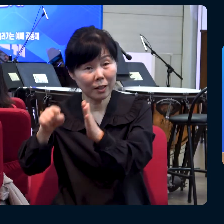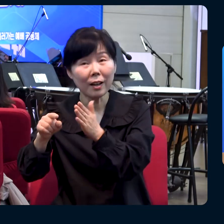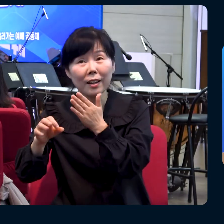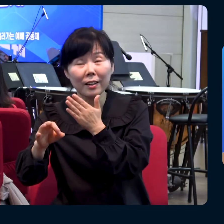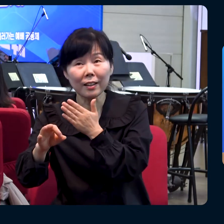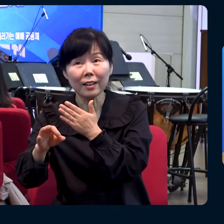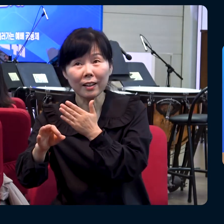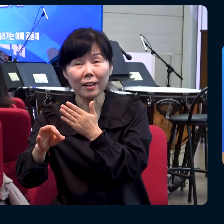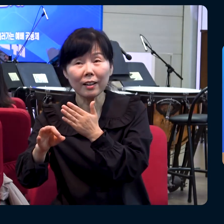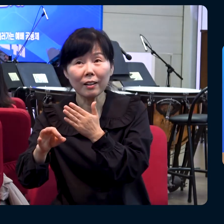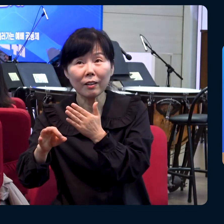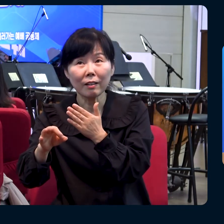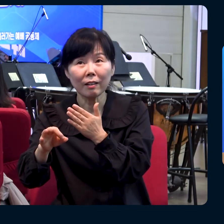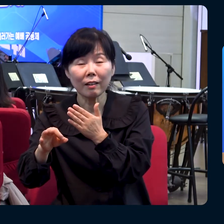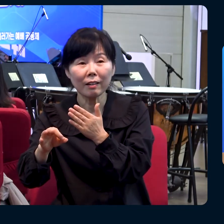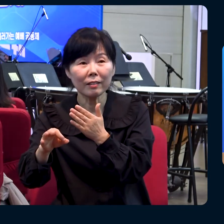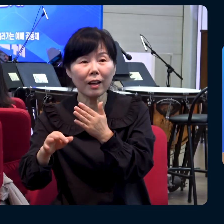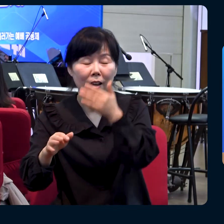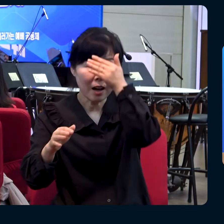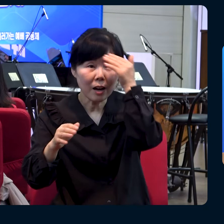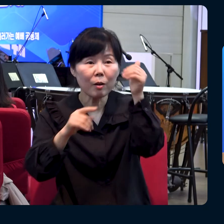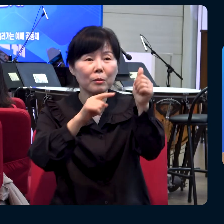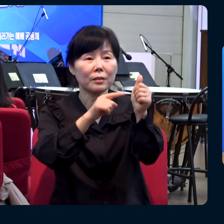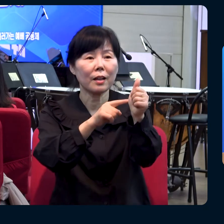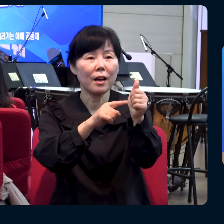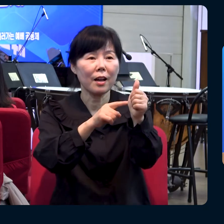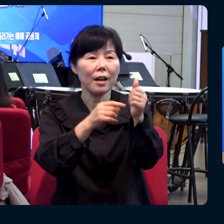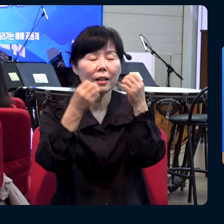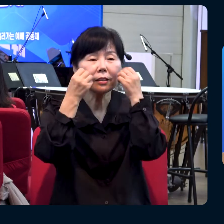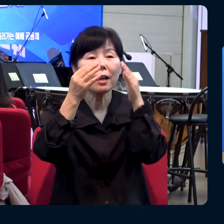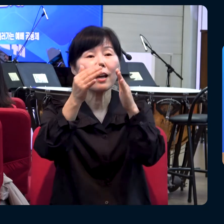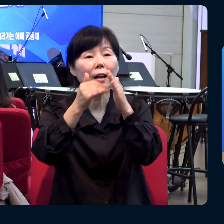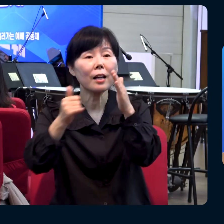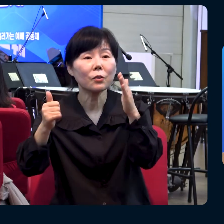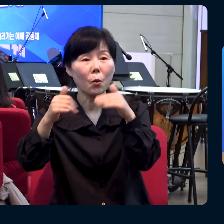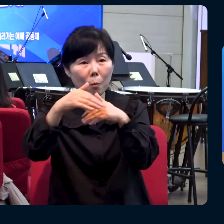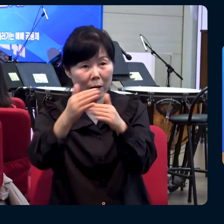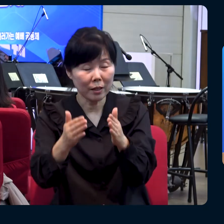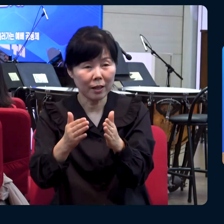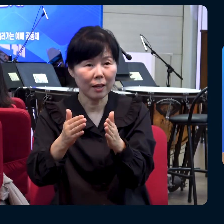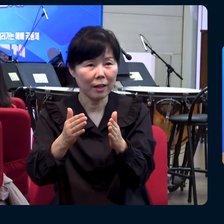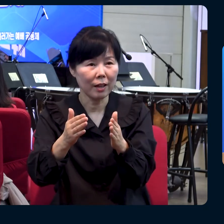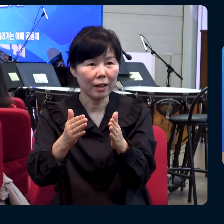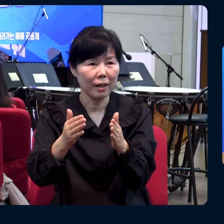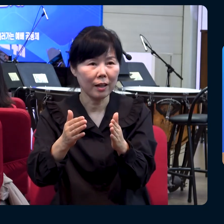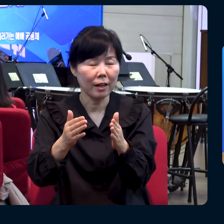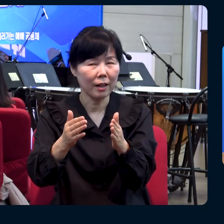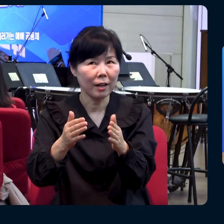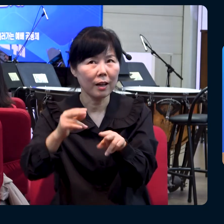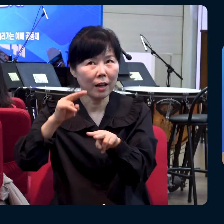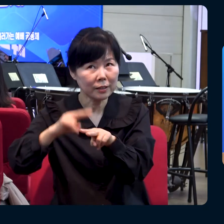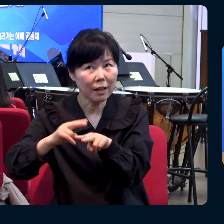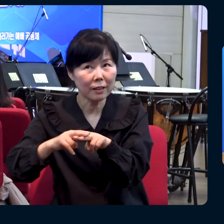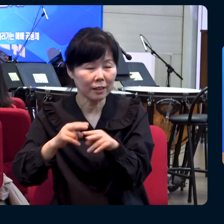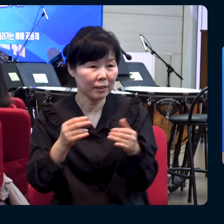나라가 세가족실 앞에 문 열고 거기 딱 앉아 있는 거예요. 제가 나라야 너무 고맙다.